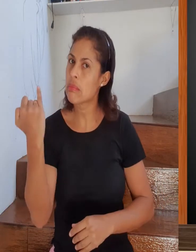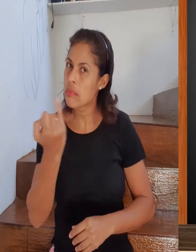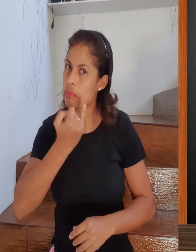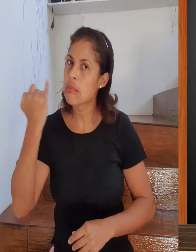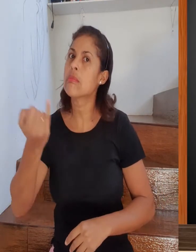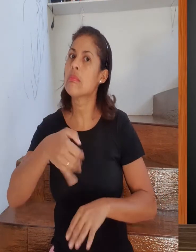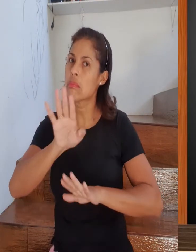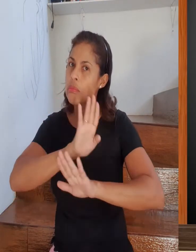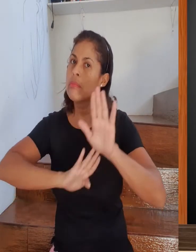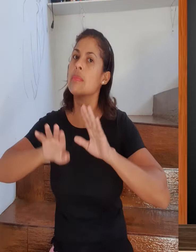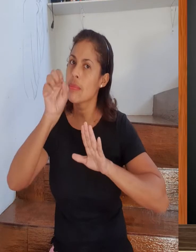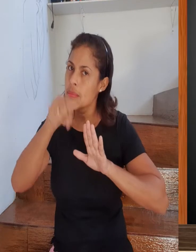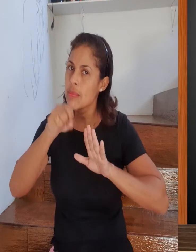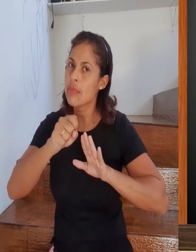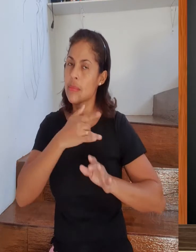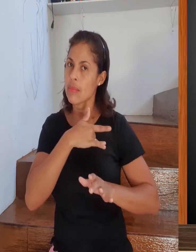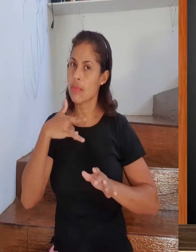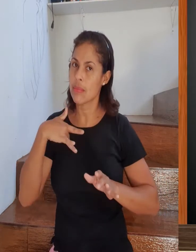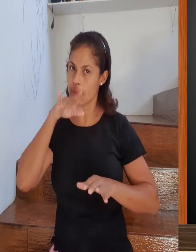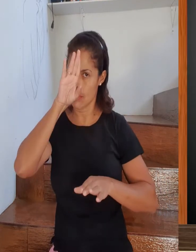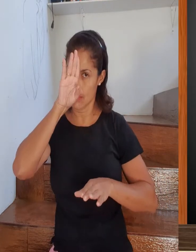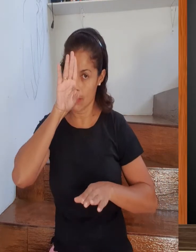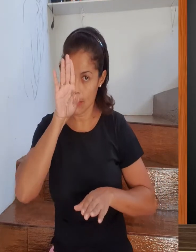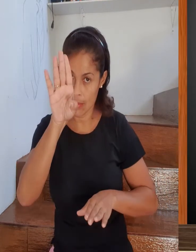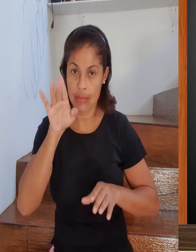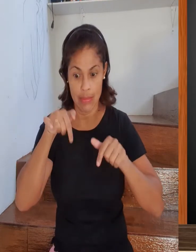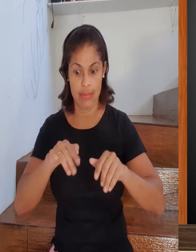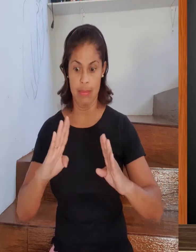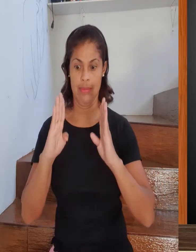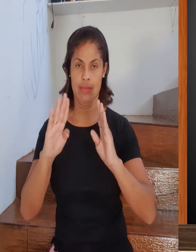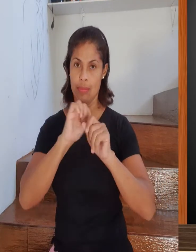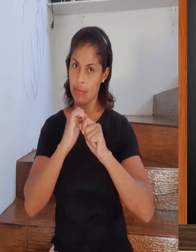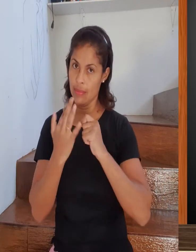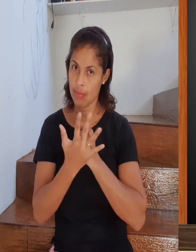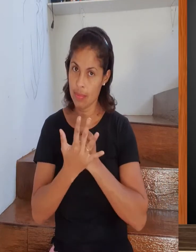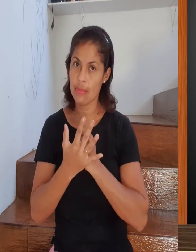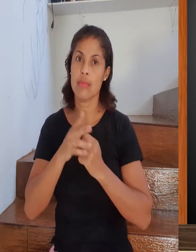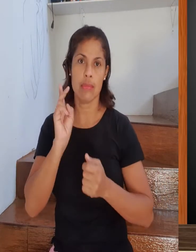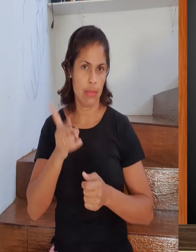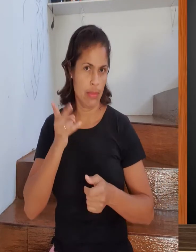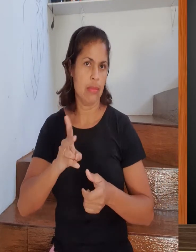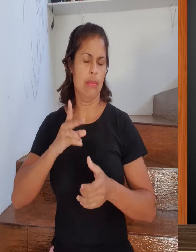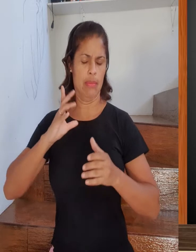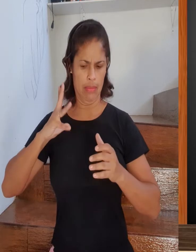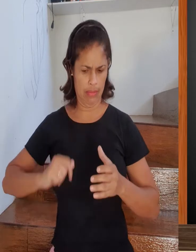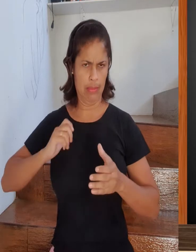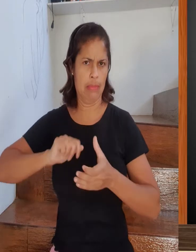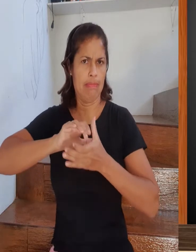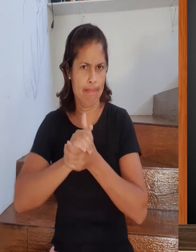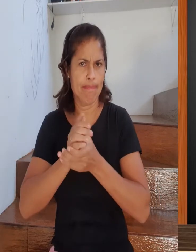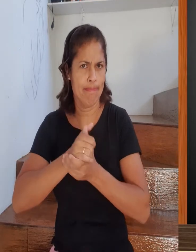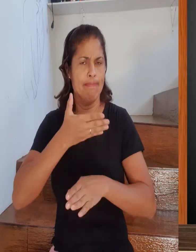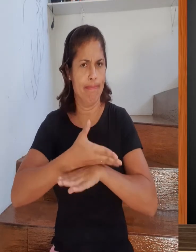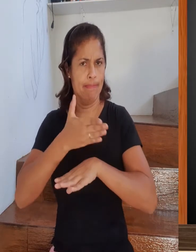ser muito importante os cuidados com a saúde, principalmente nesse momento, manter as